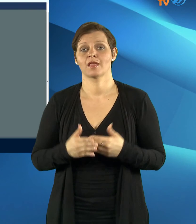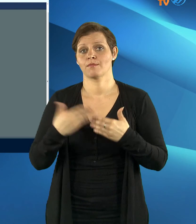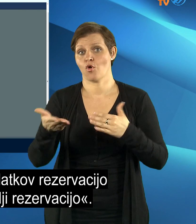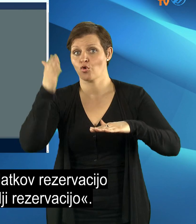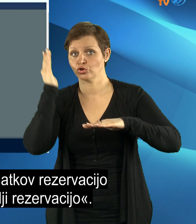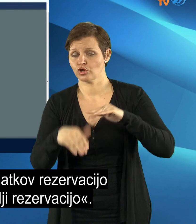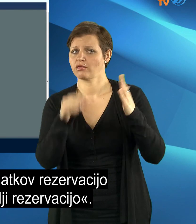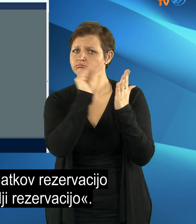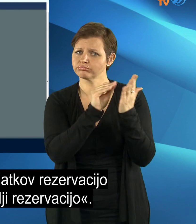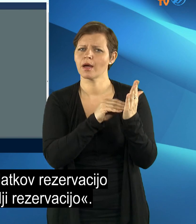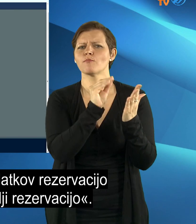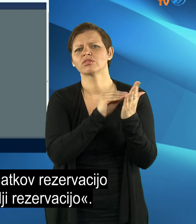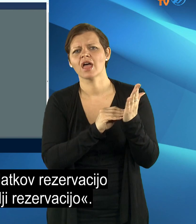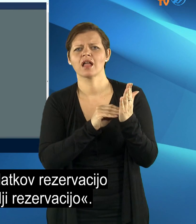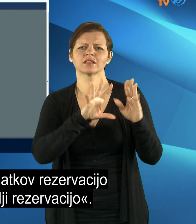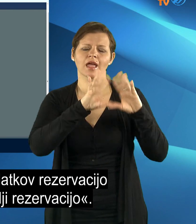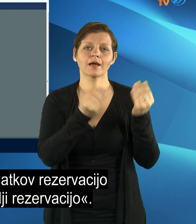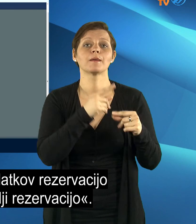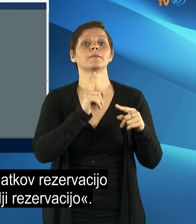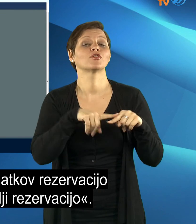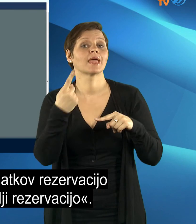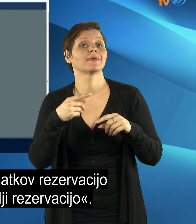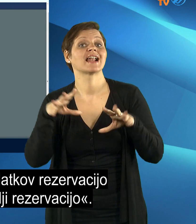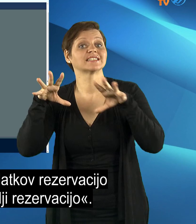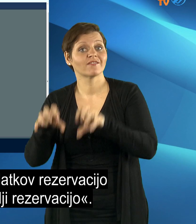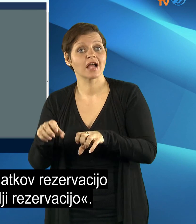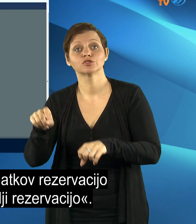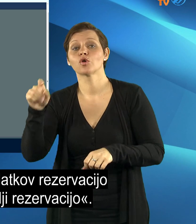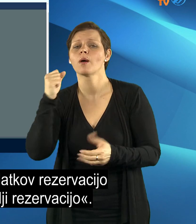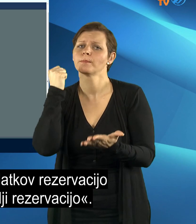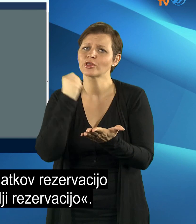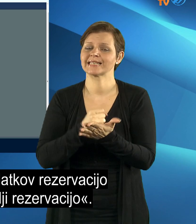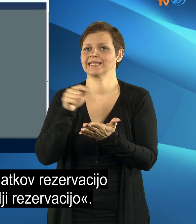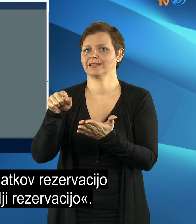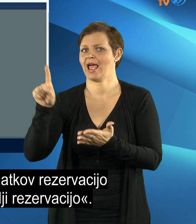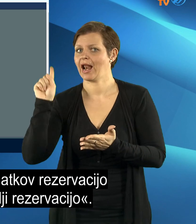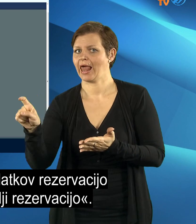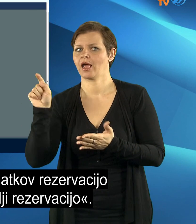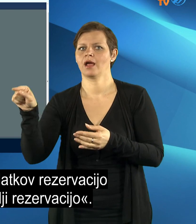Po končanem vnosu podatkov rezervacijo potrdite s klikom Pošlji rezervacijo.